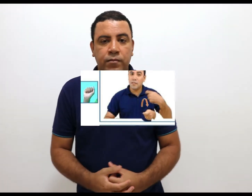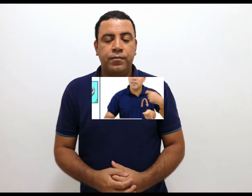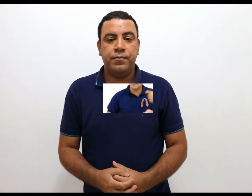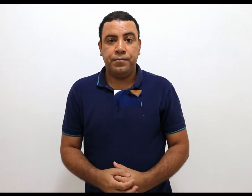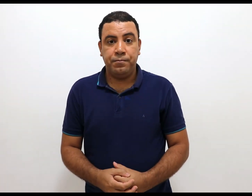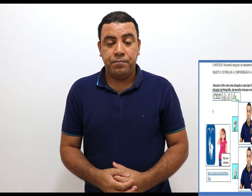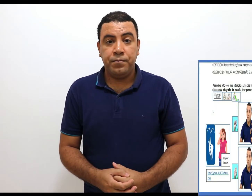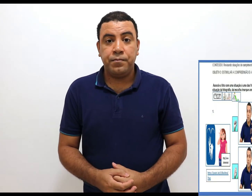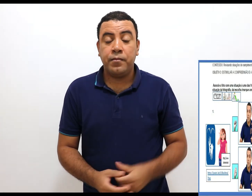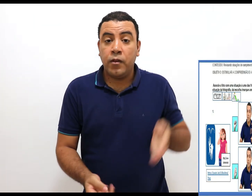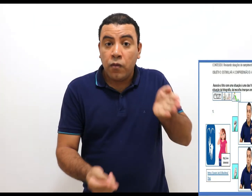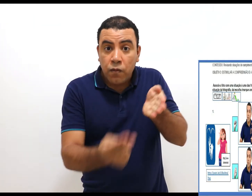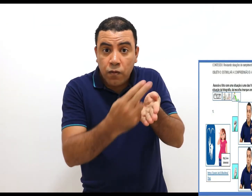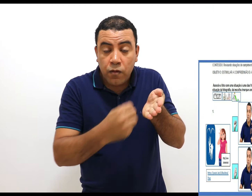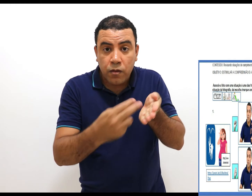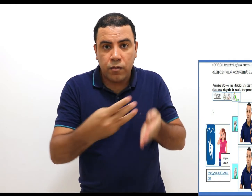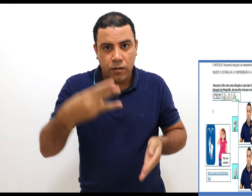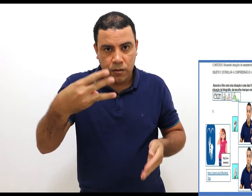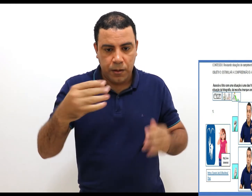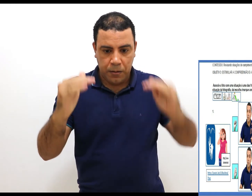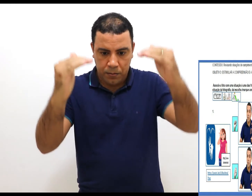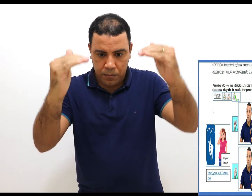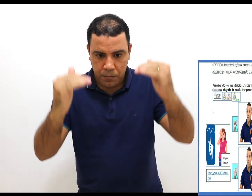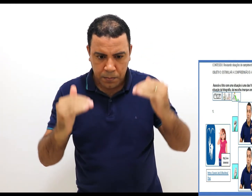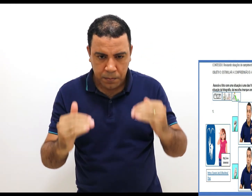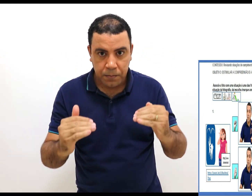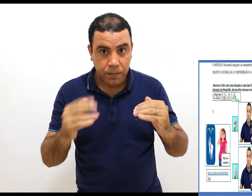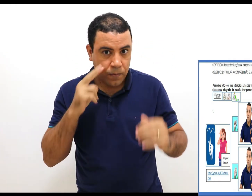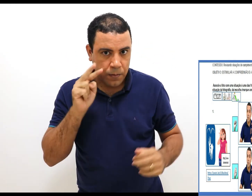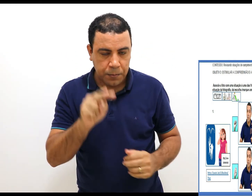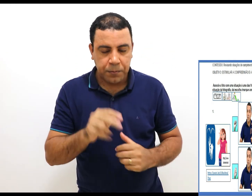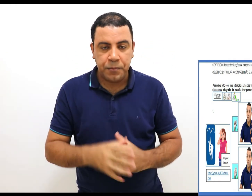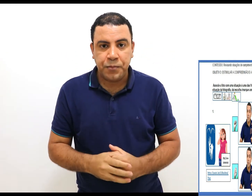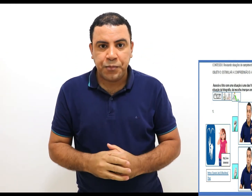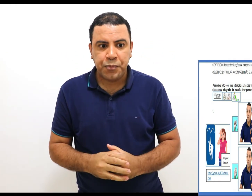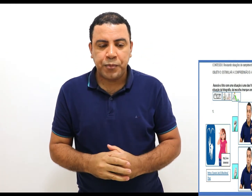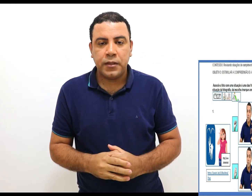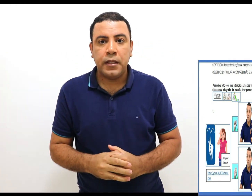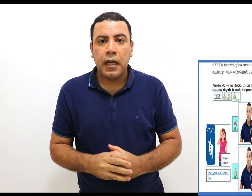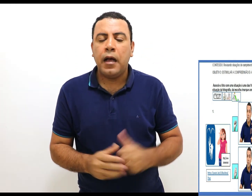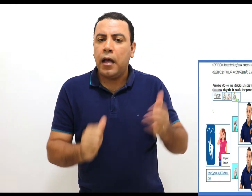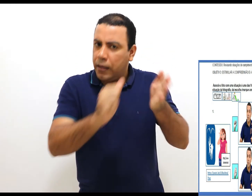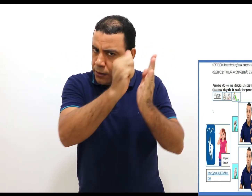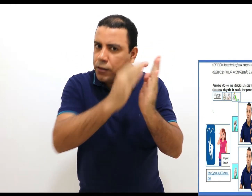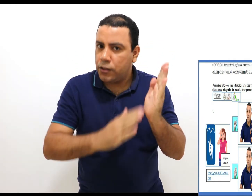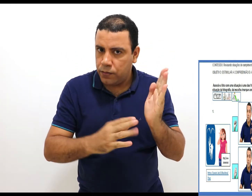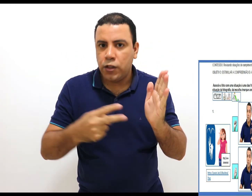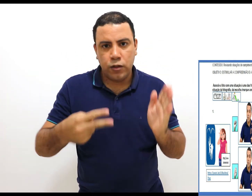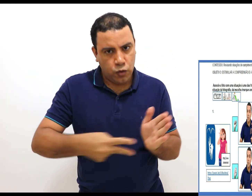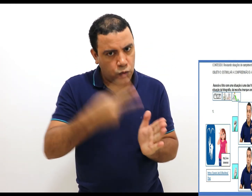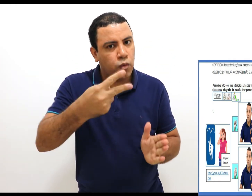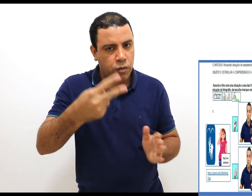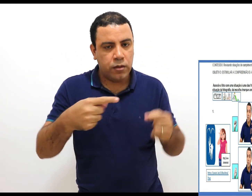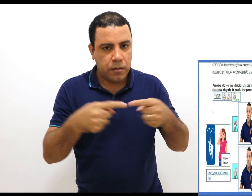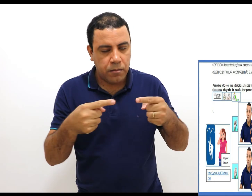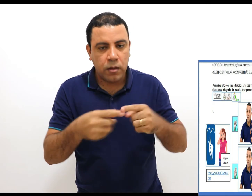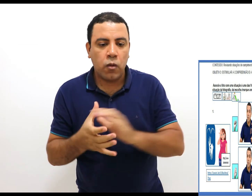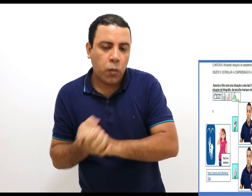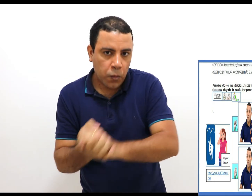Atividade 2. Revisando os cumprimentos. Depois do enunciado em português, há apenas elementos imagéticos